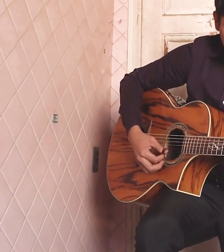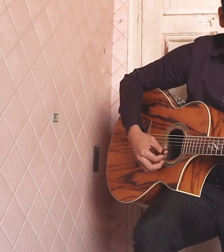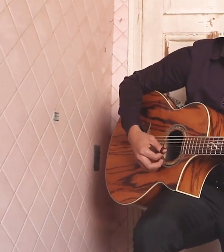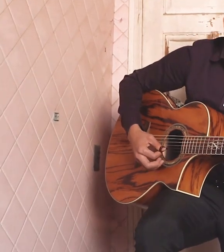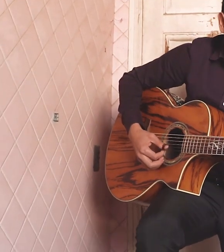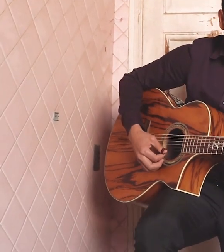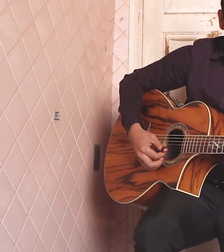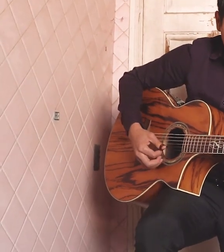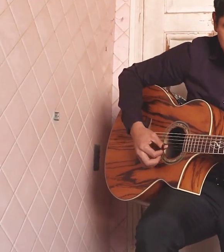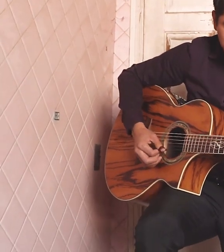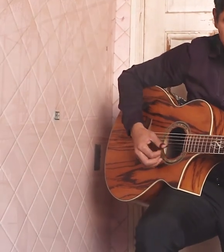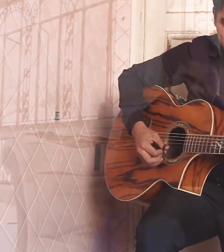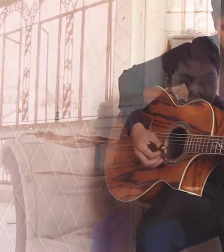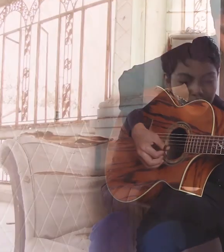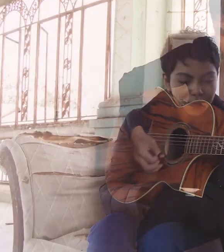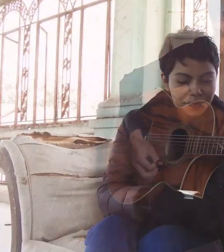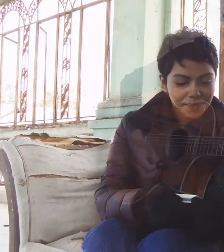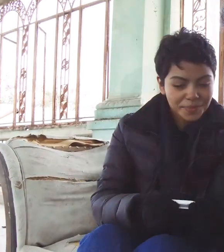vamos